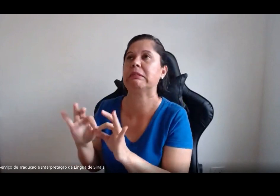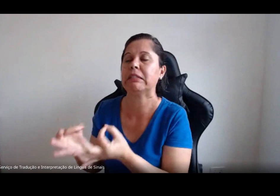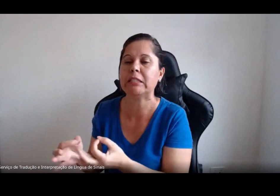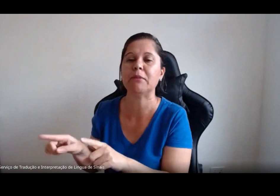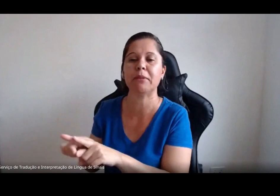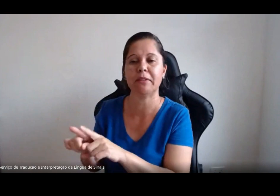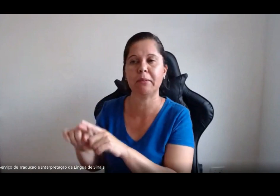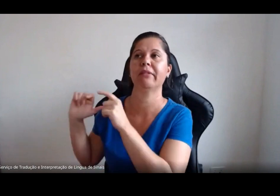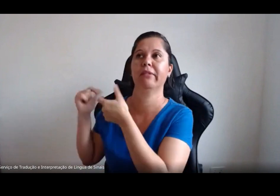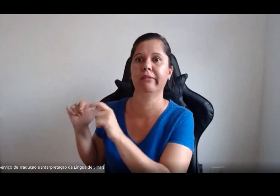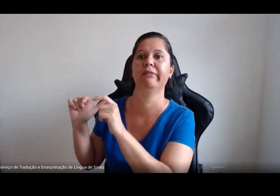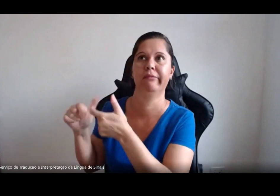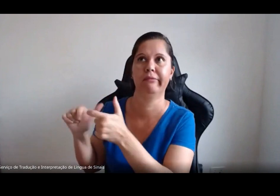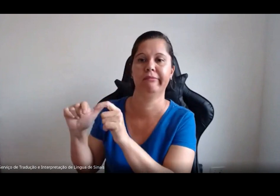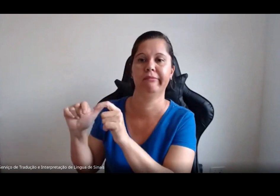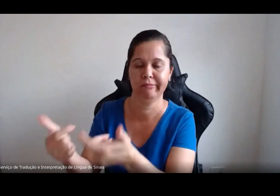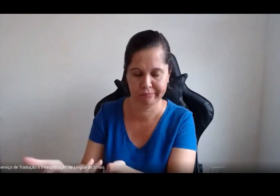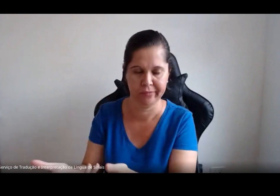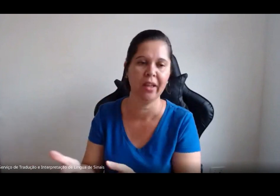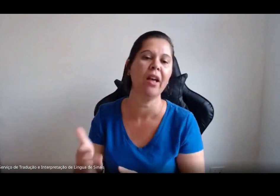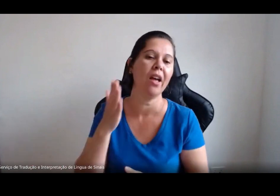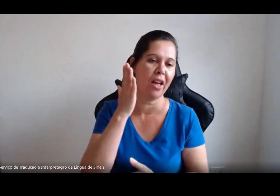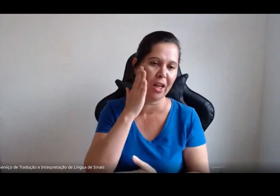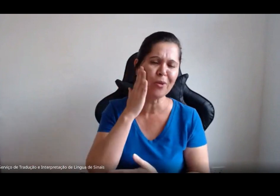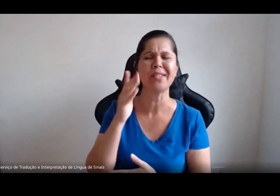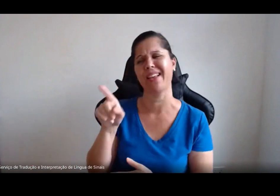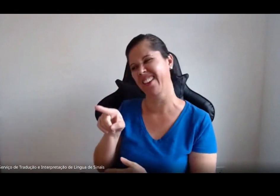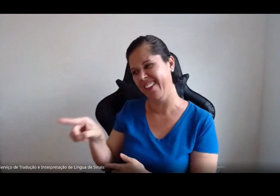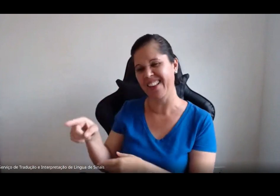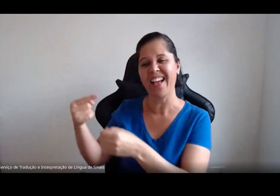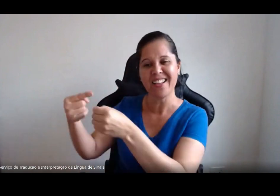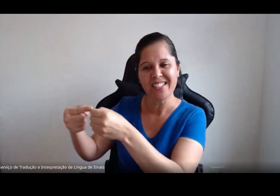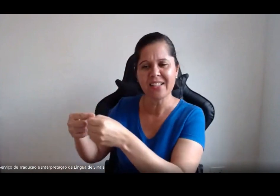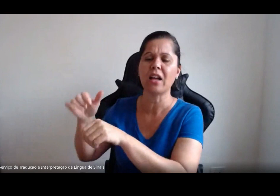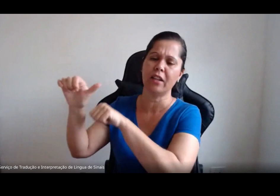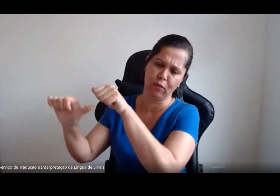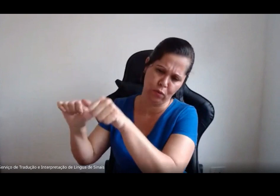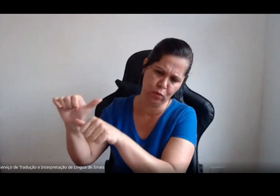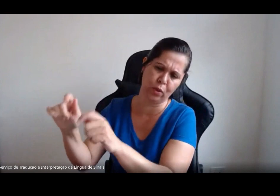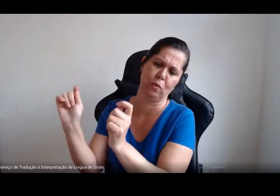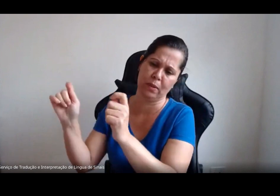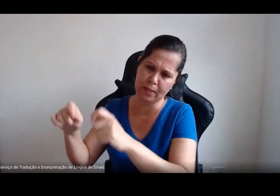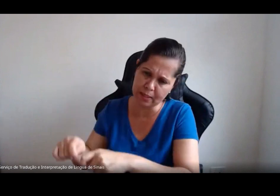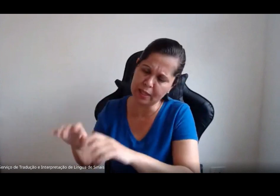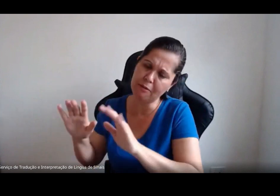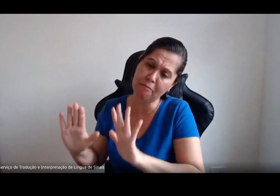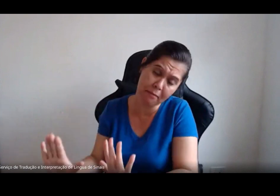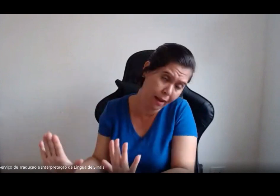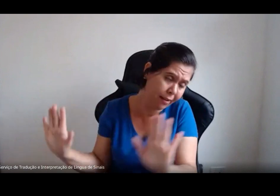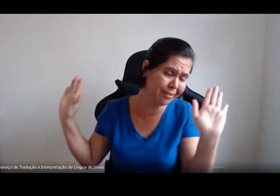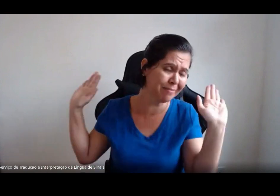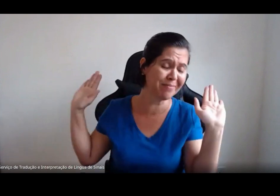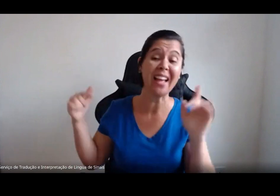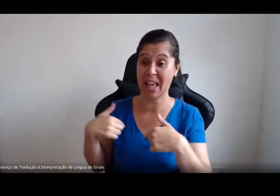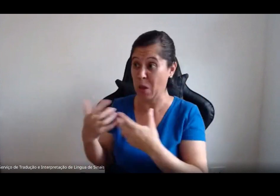classista e retrógrada. É claro que a cidadezinha hoje evoluiu, etc. e tal, mas,